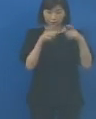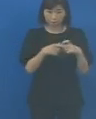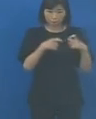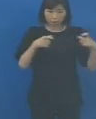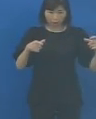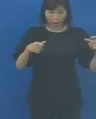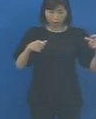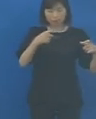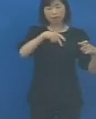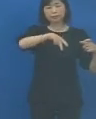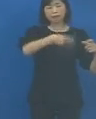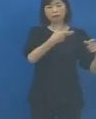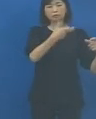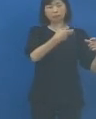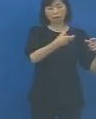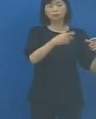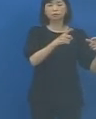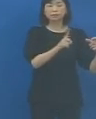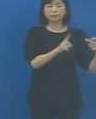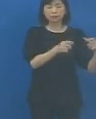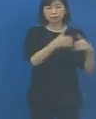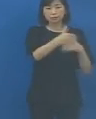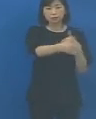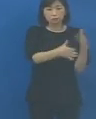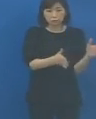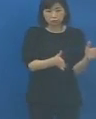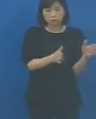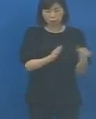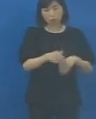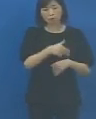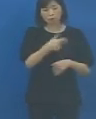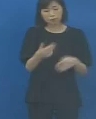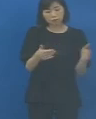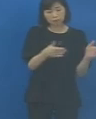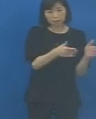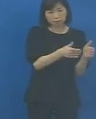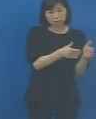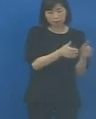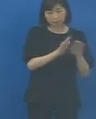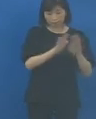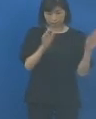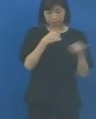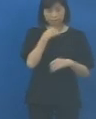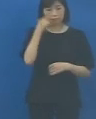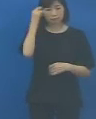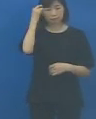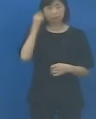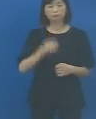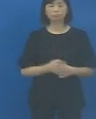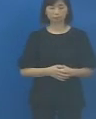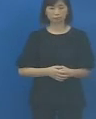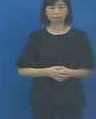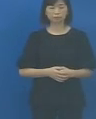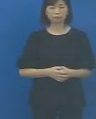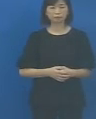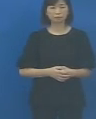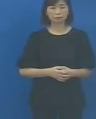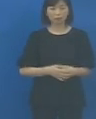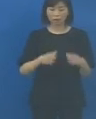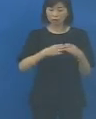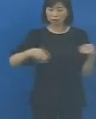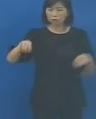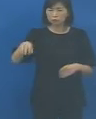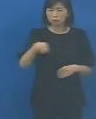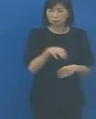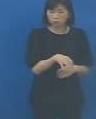271室この週末から稼働させていきたいと思います。こういうようなことで、全国どこ